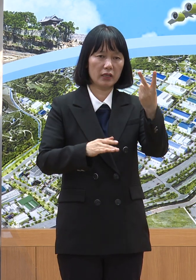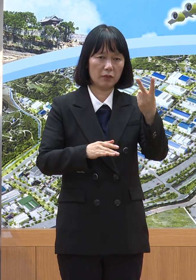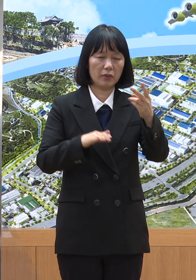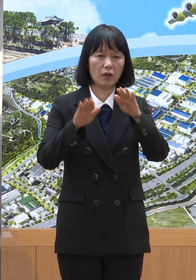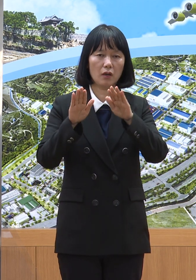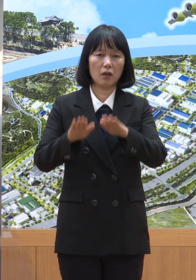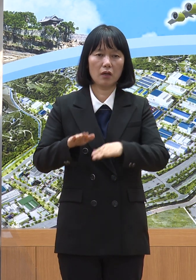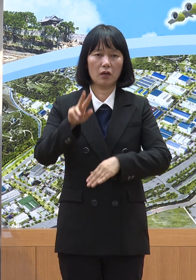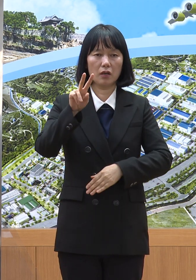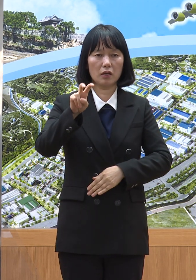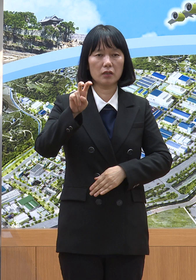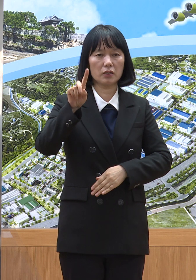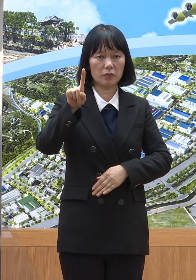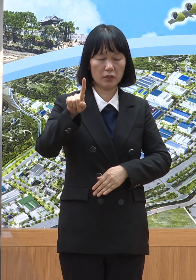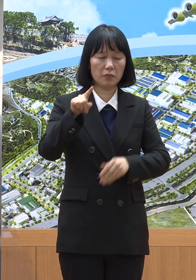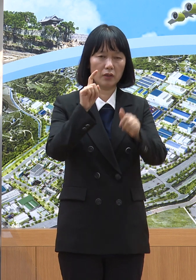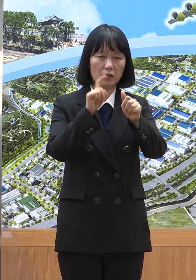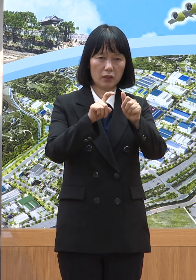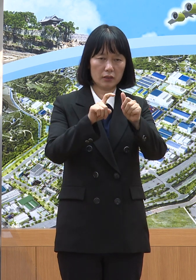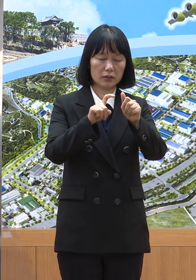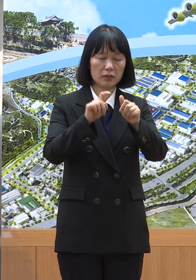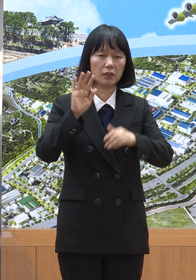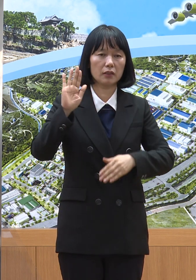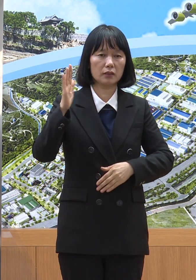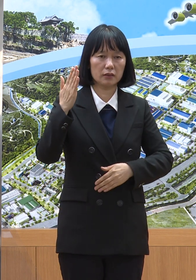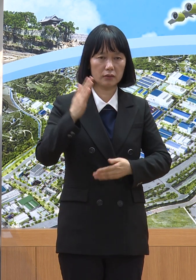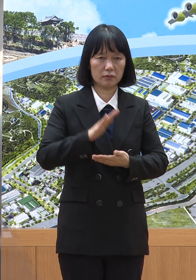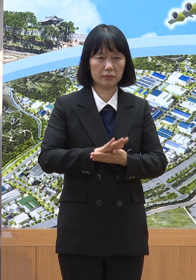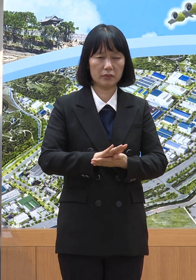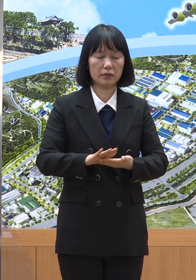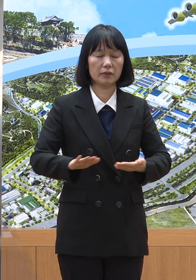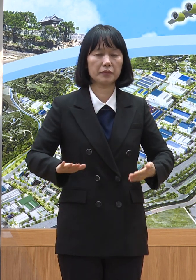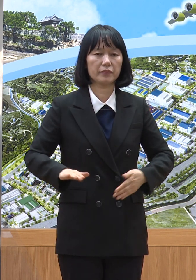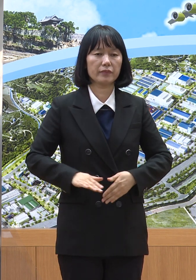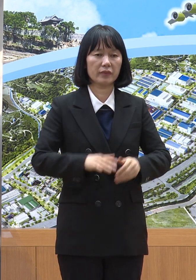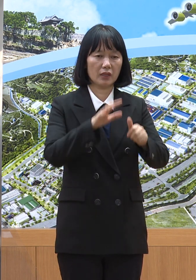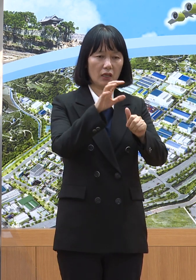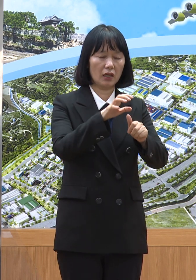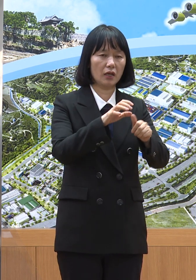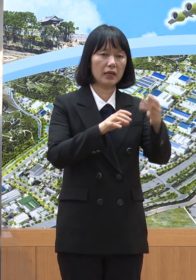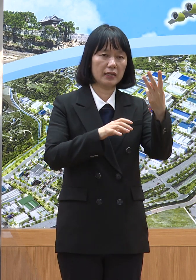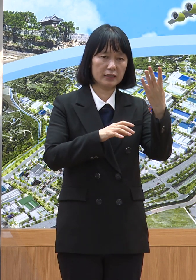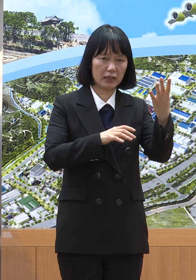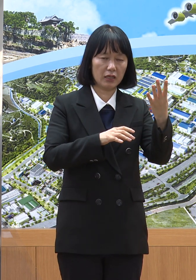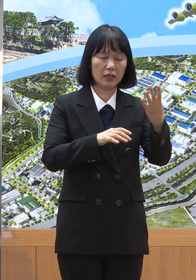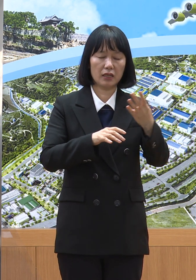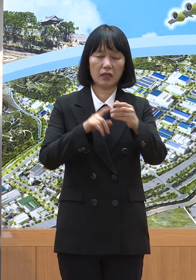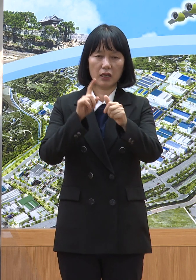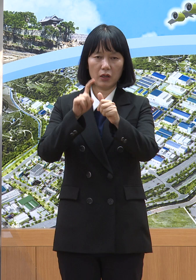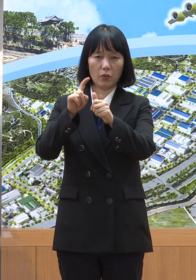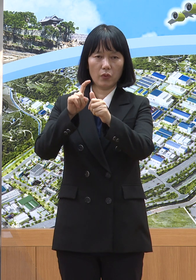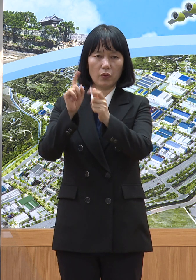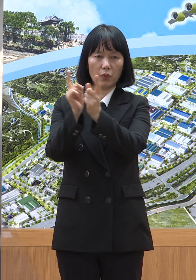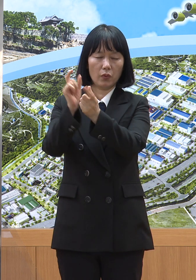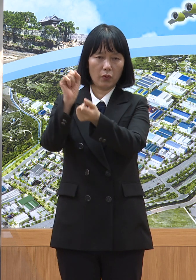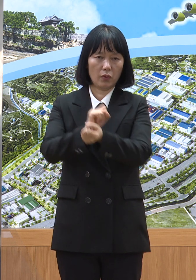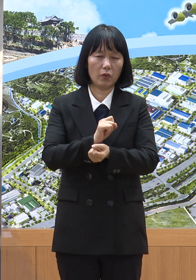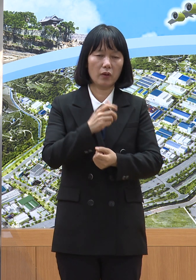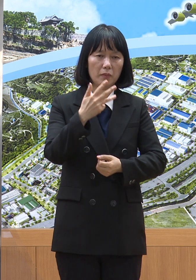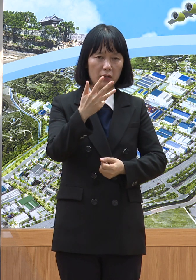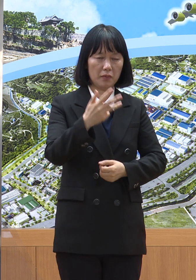오늘 21명의 확진자가 발생하였습니다. 자가격리자 4명, 기확진자의 접촉자